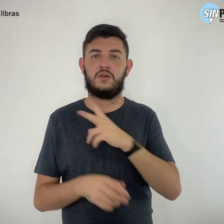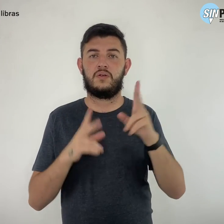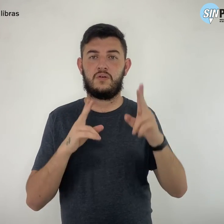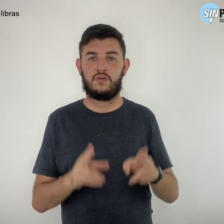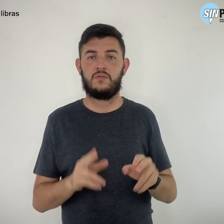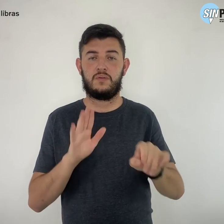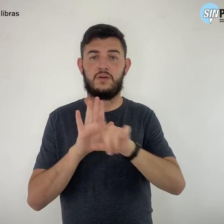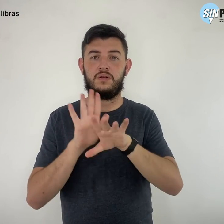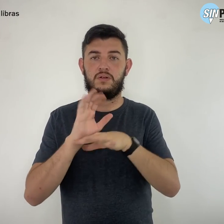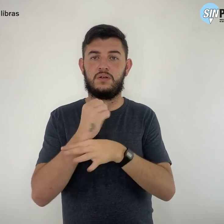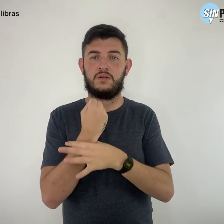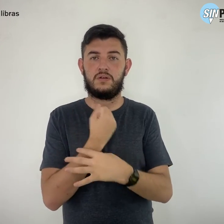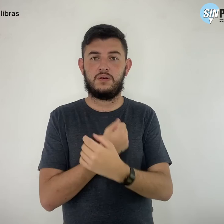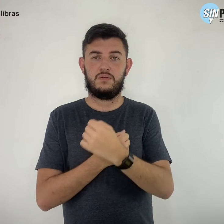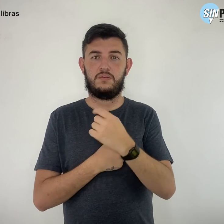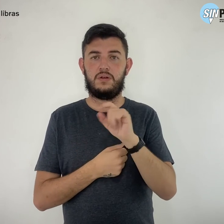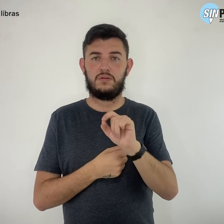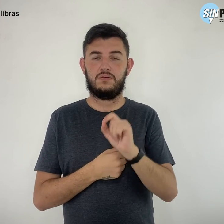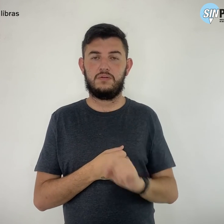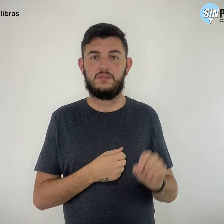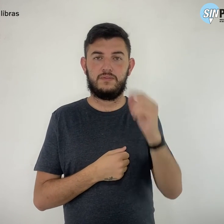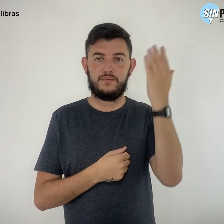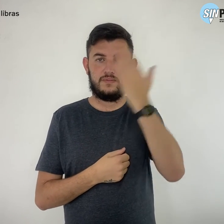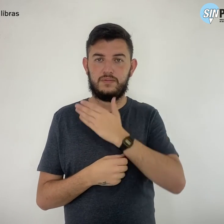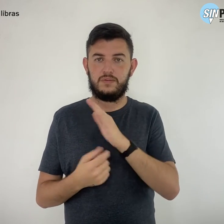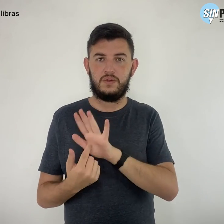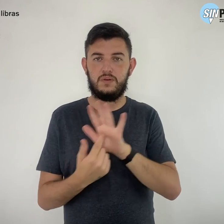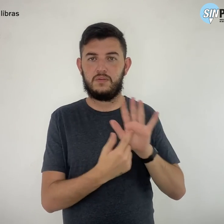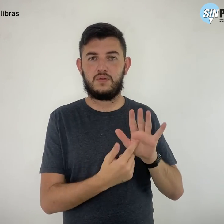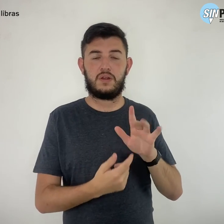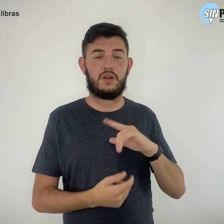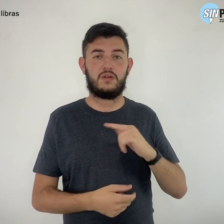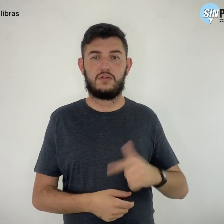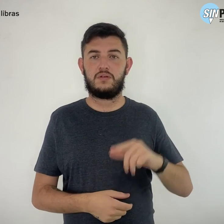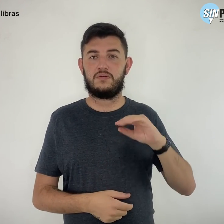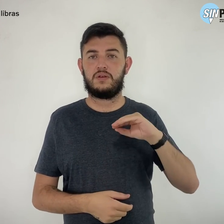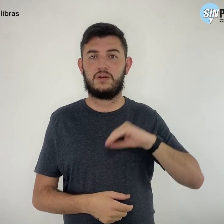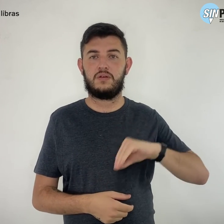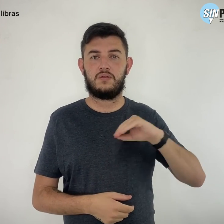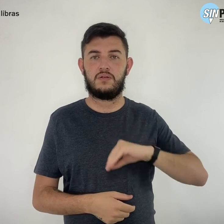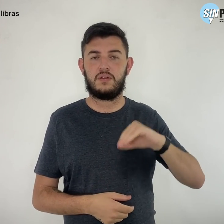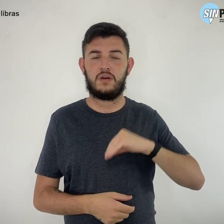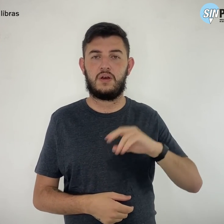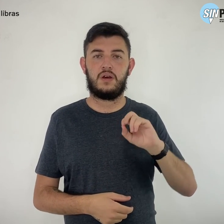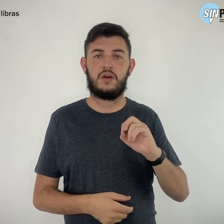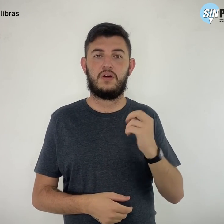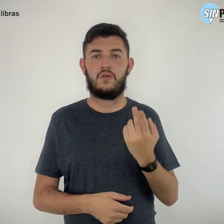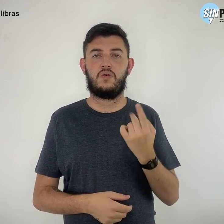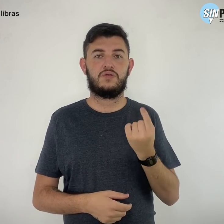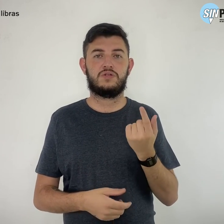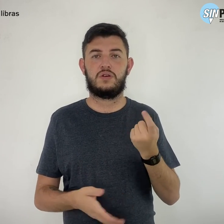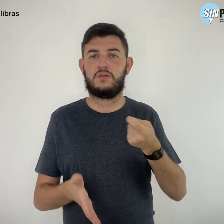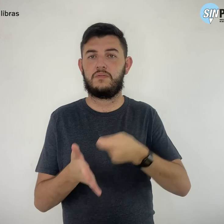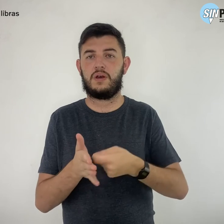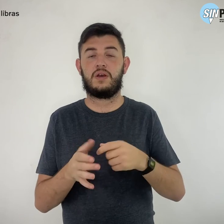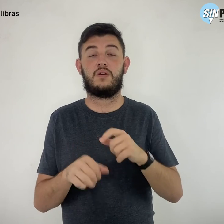lei, para os que demonstrarem insuficiência de recursos quando houver falta de vagas e